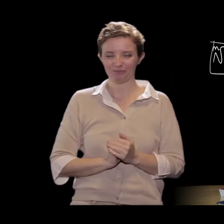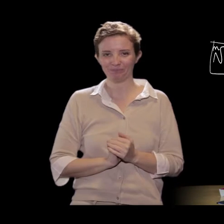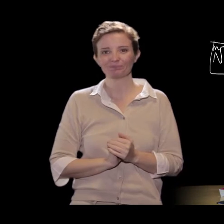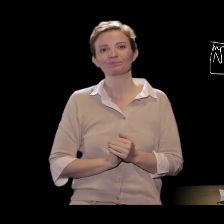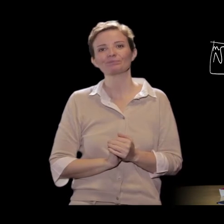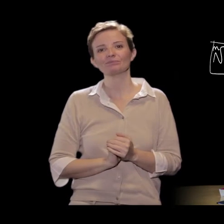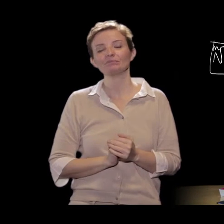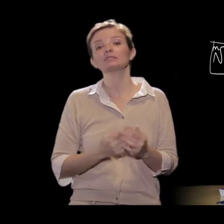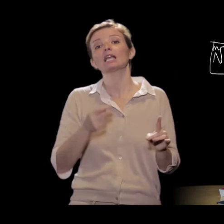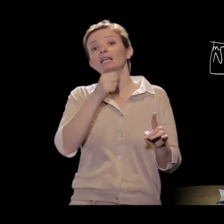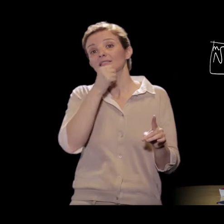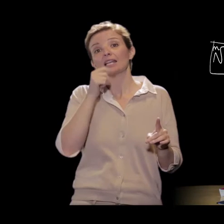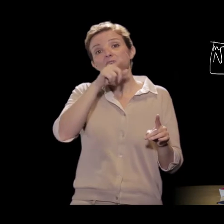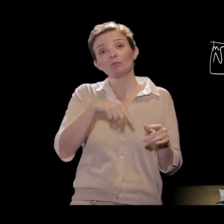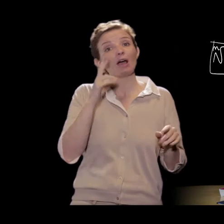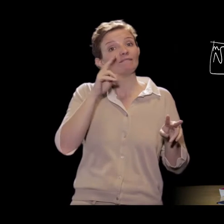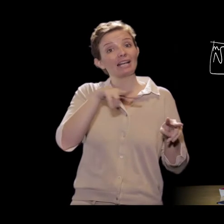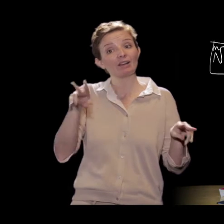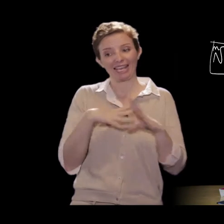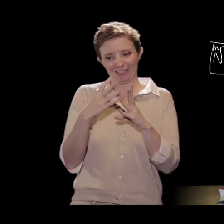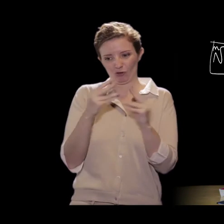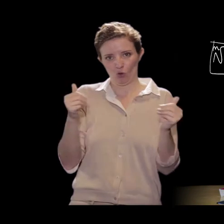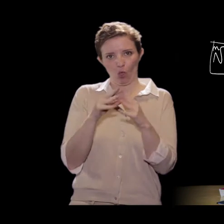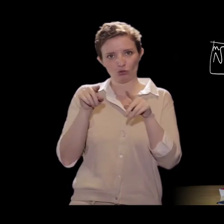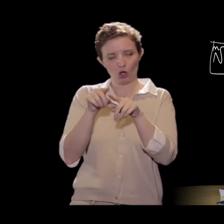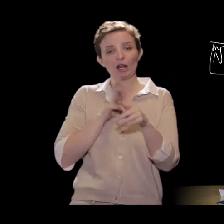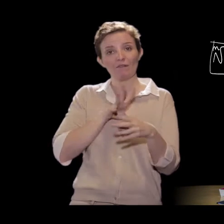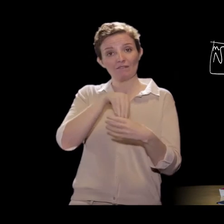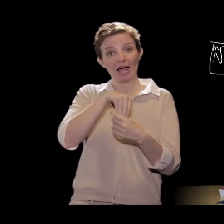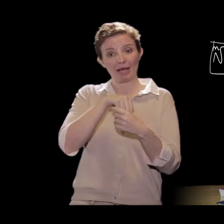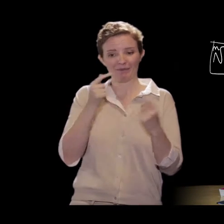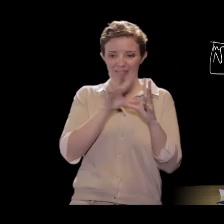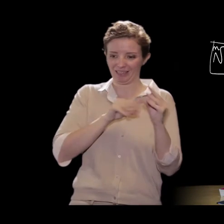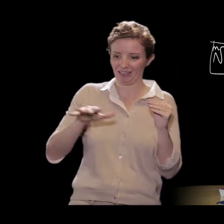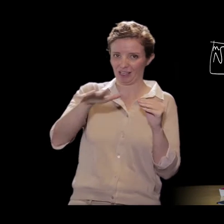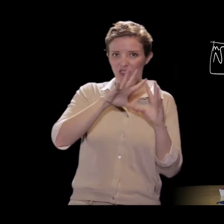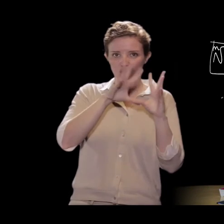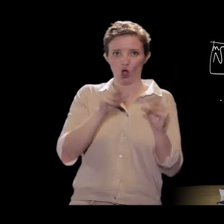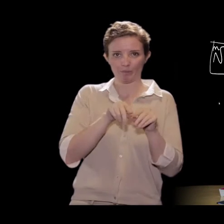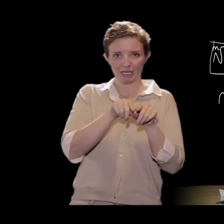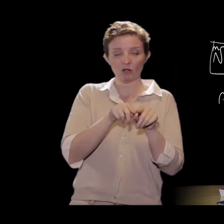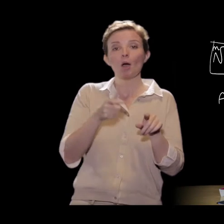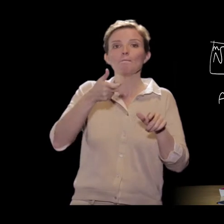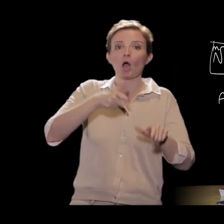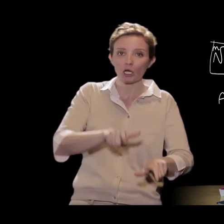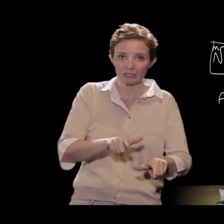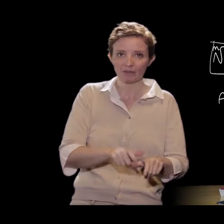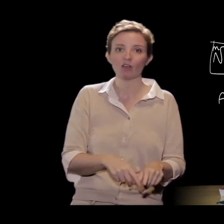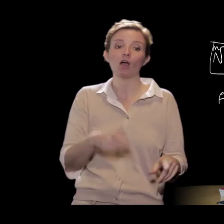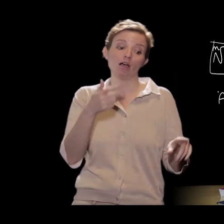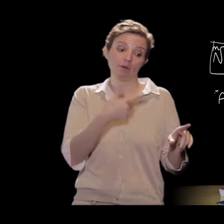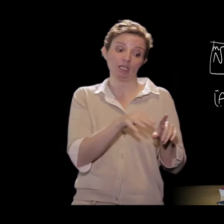opportuno Inoltre verificare che le soluzioni facciano parte di questo dominio perché per il semplice fatto che